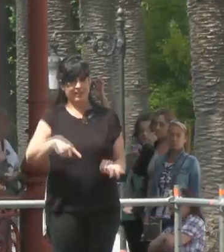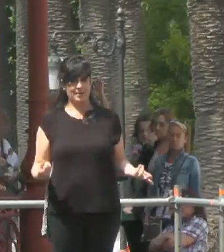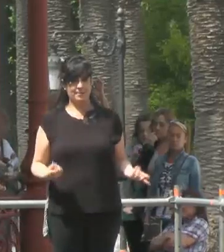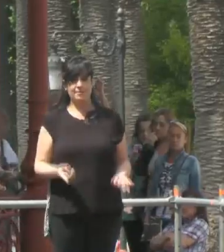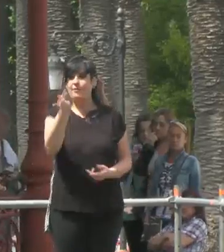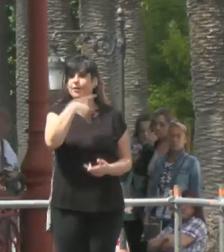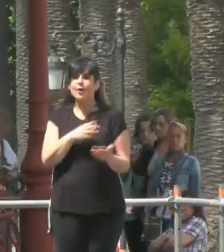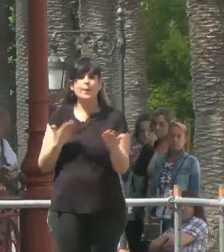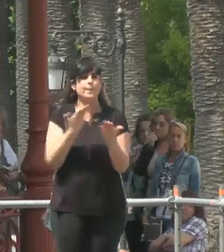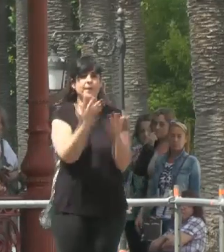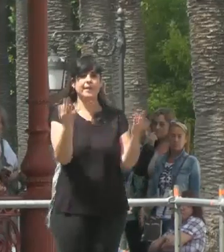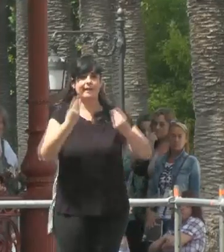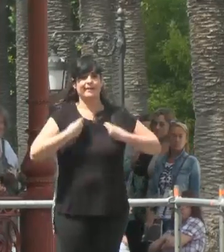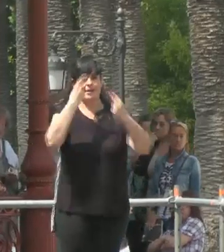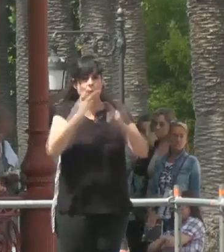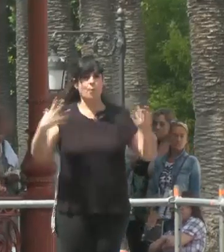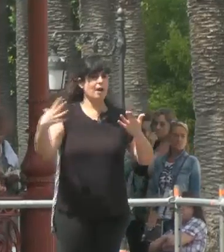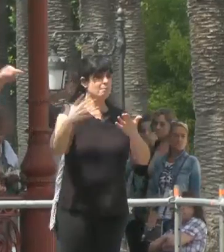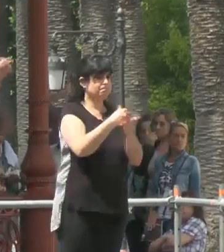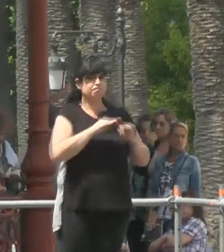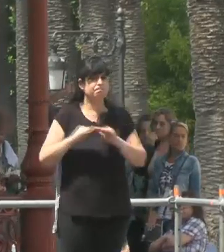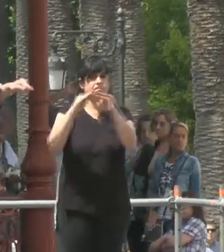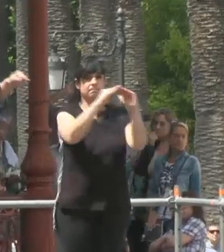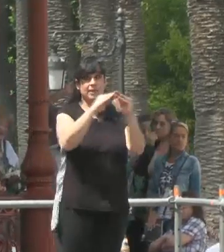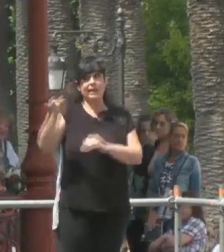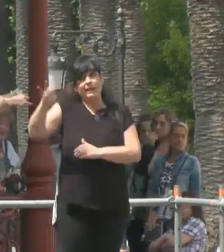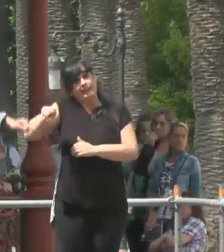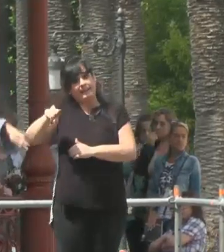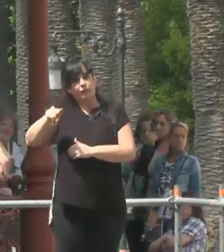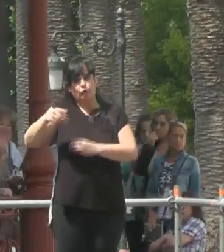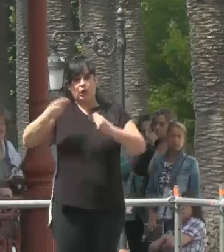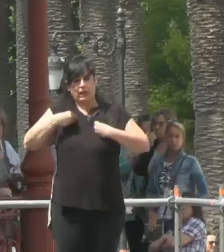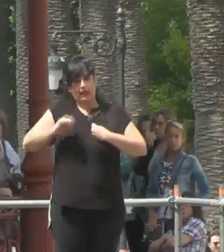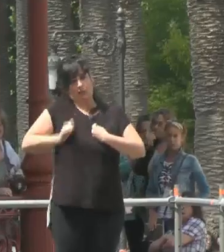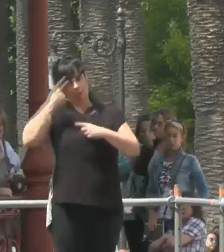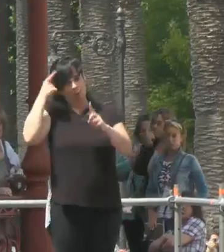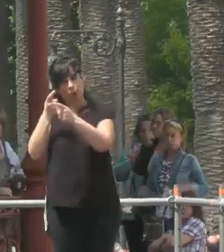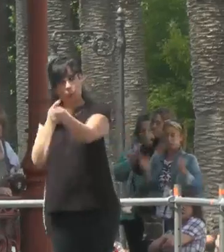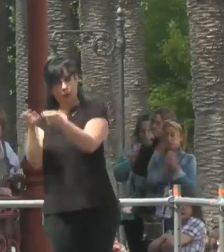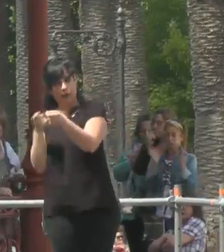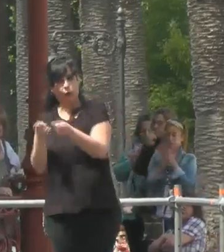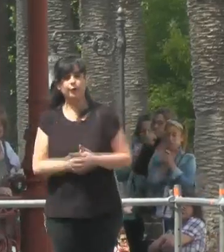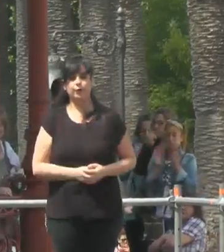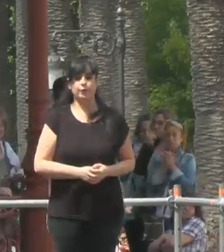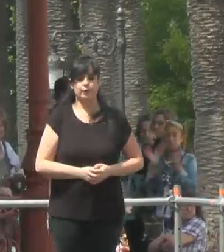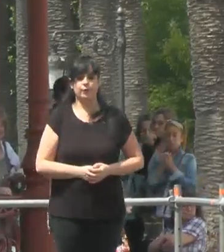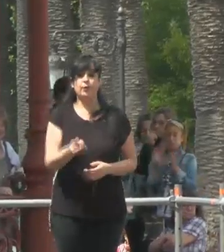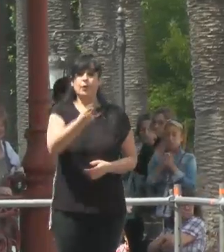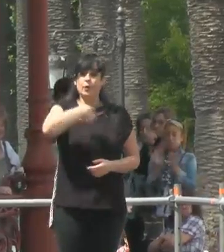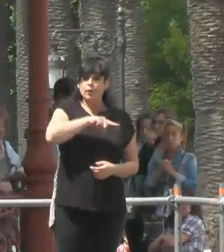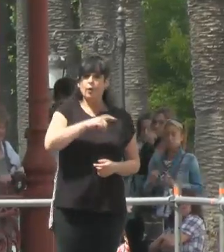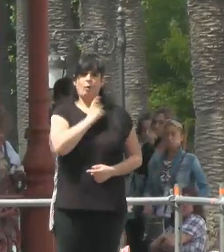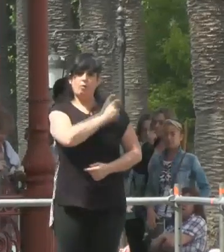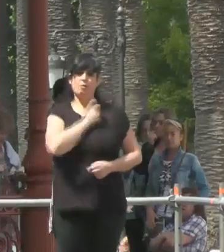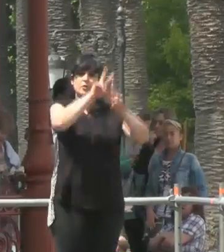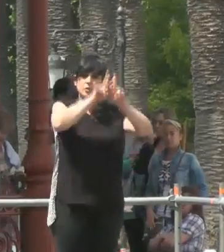pedimos sanidade pública para todos e eles son os que fan negocio coa sanidade. Nos somos os que pedimos unha